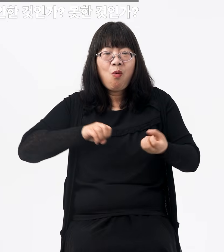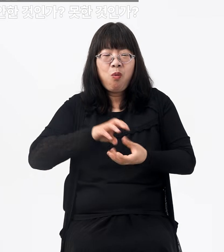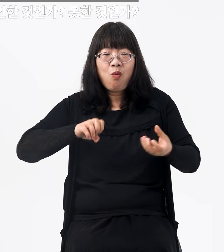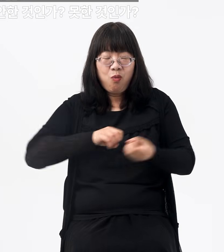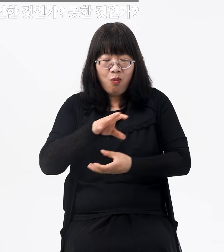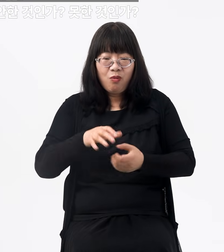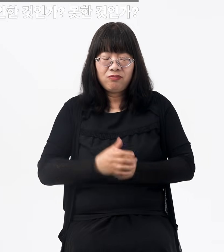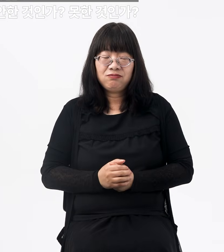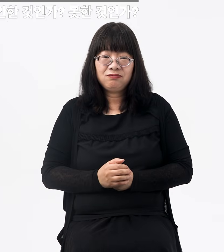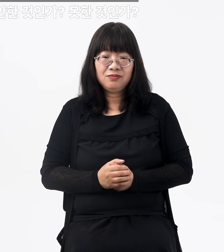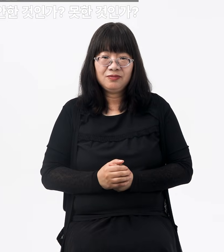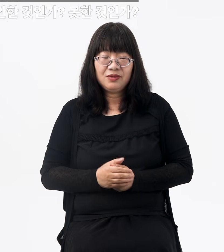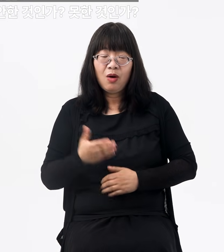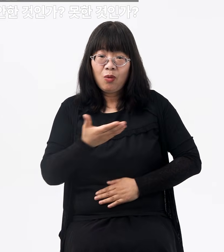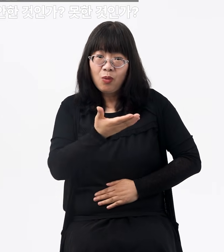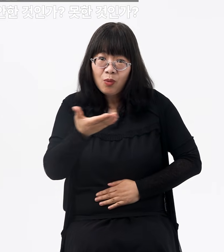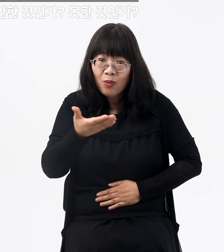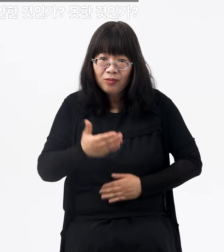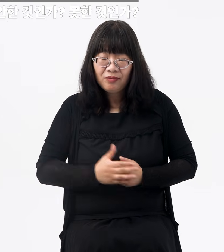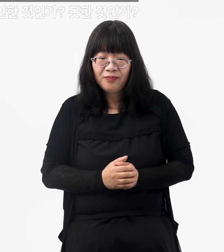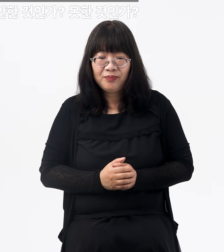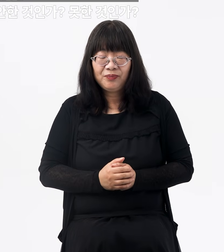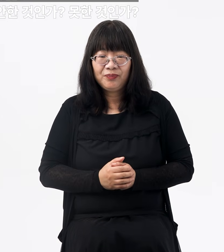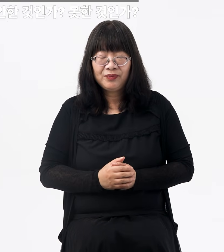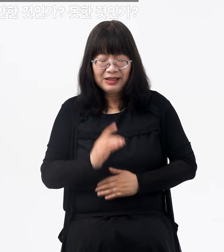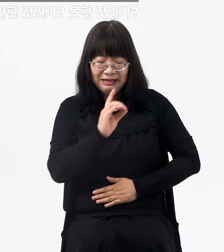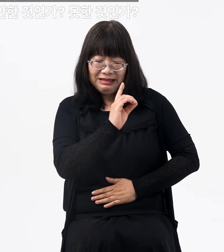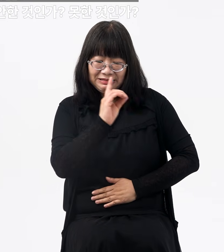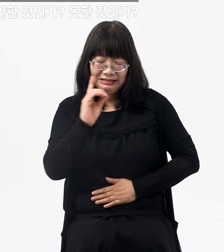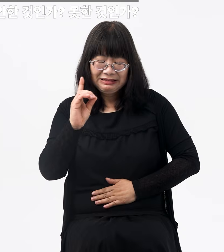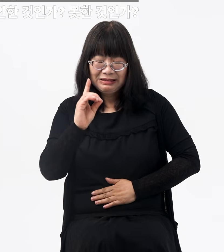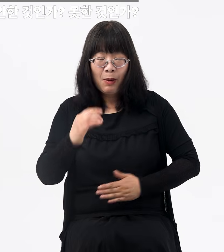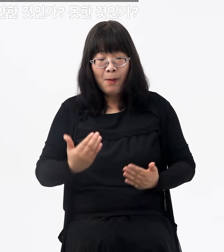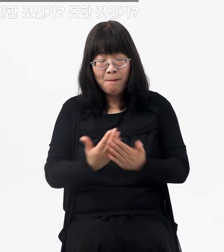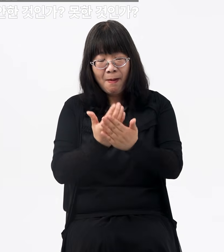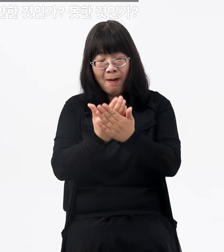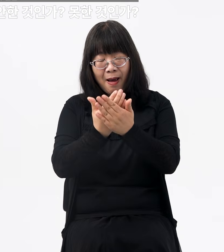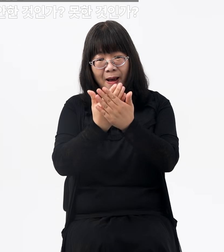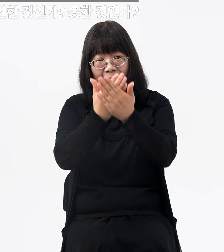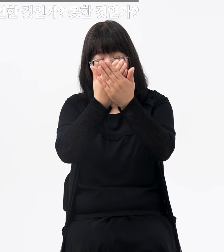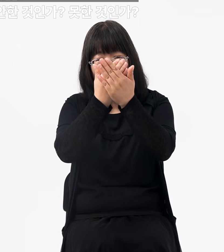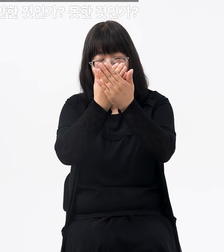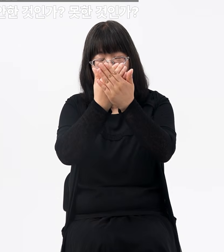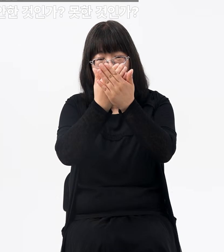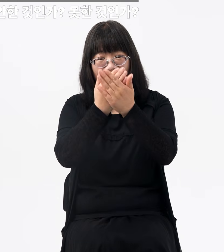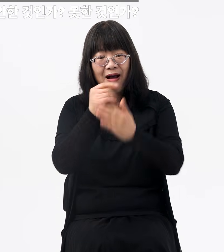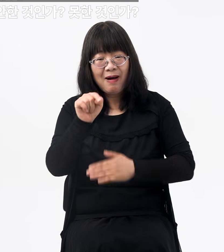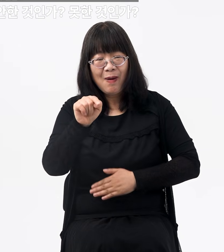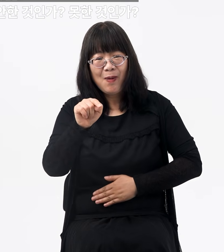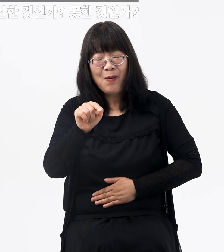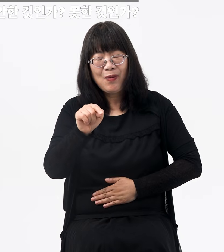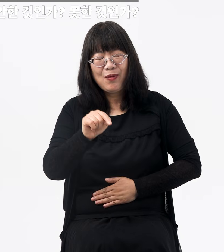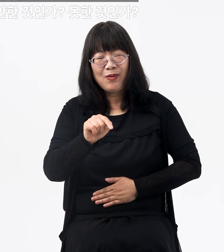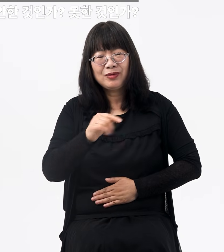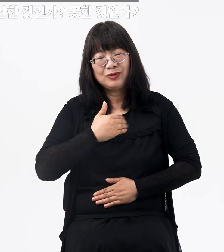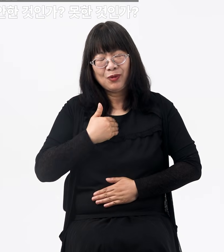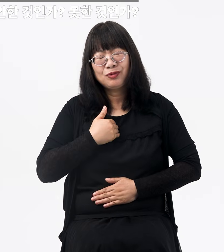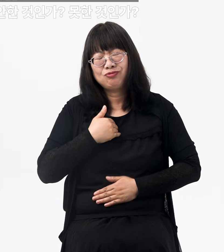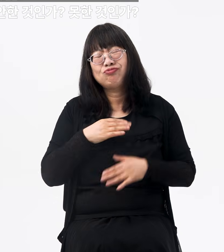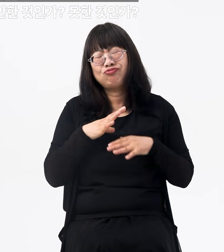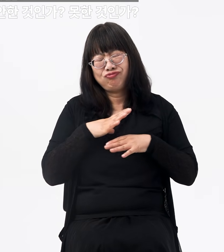그러니까 너무 이 디지털화돼 가는 게 점점점 무서워요.